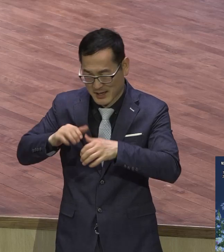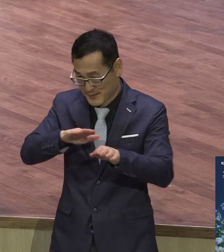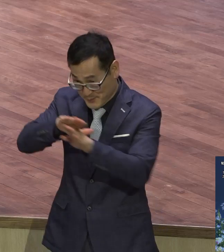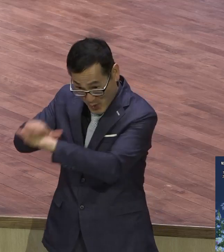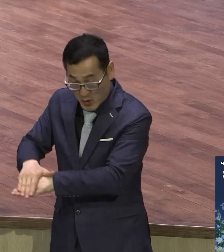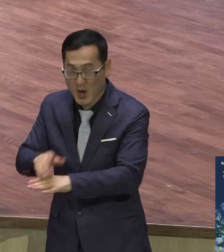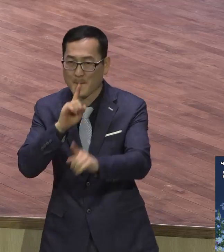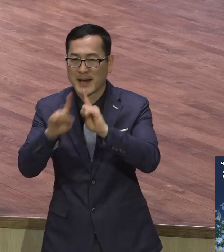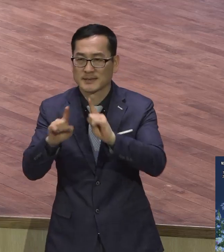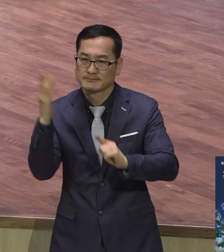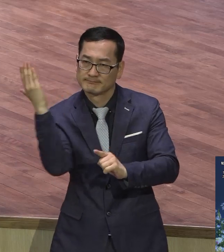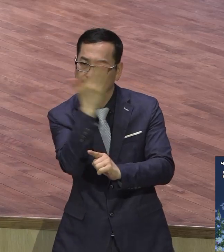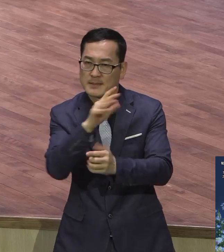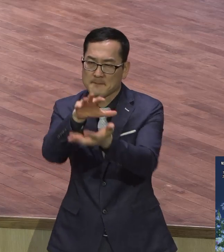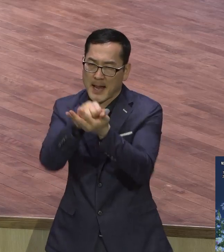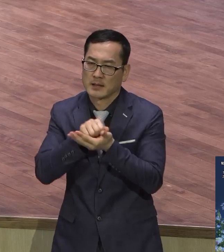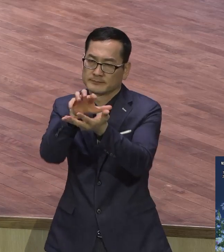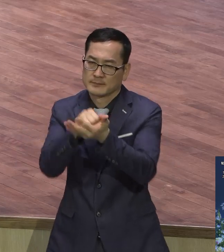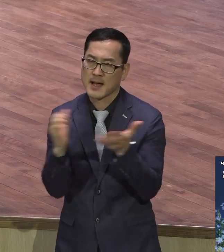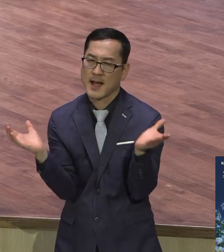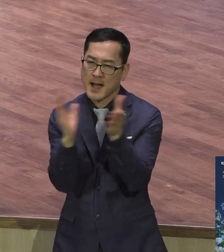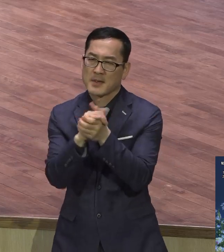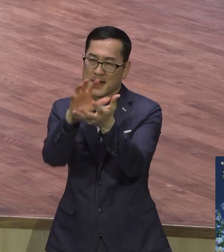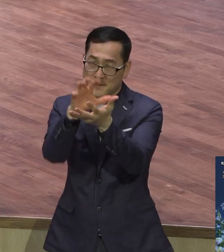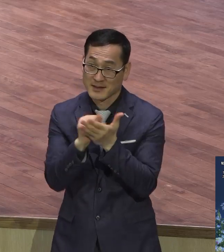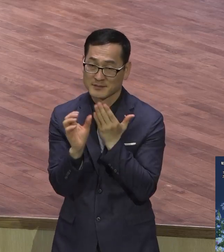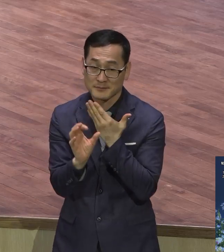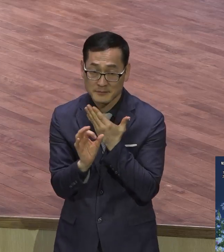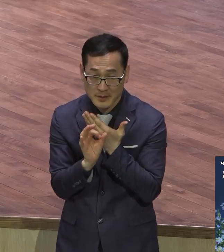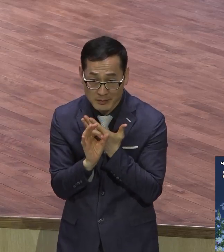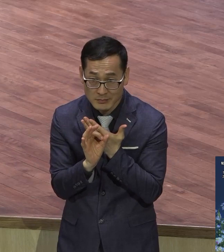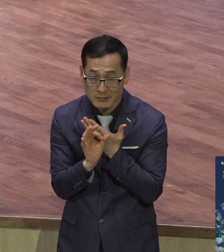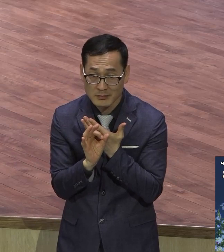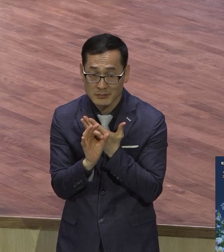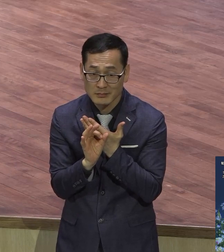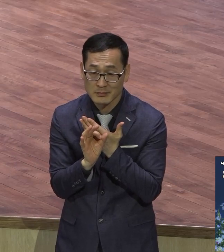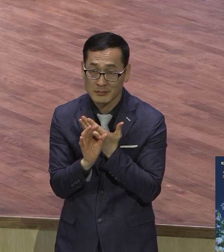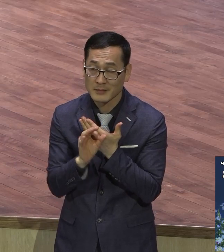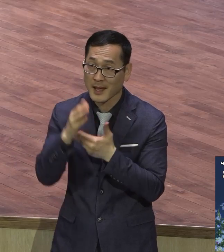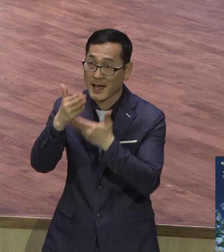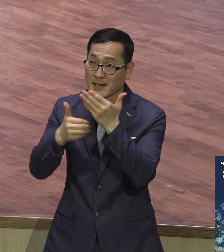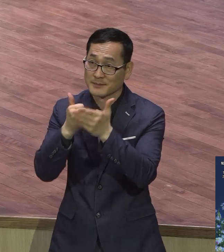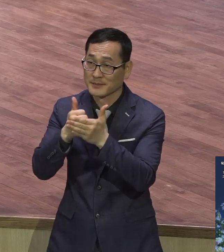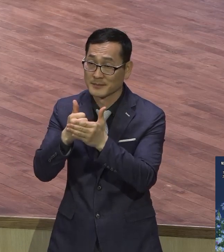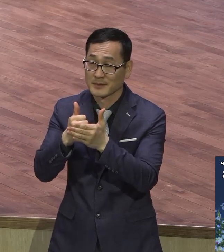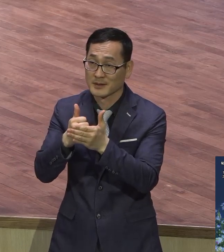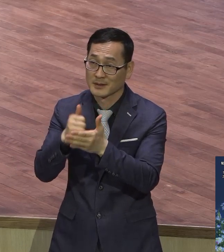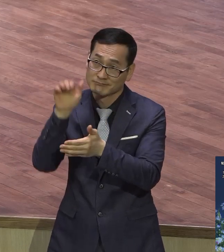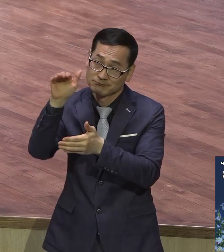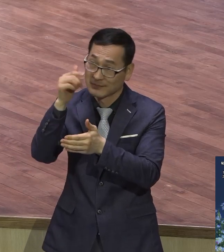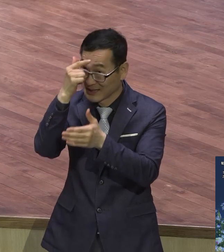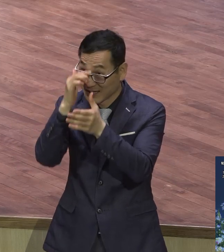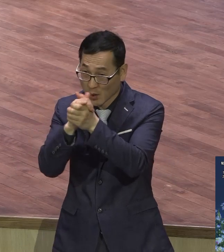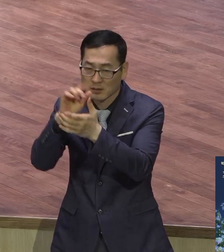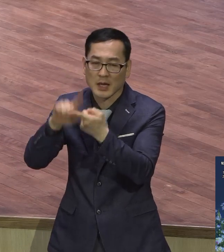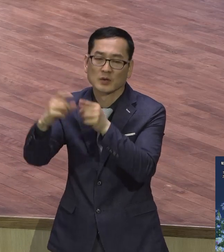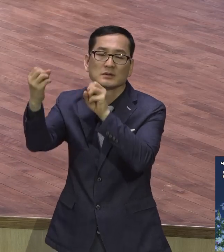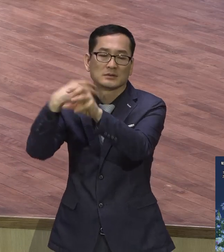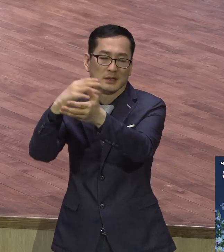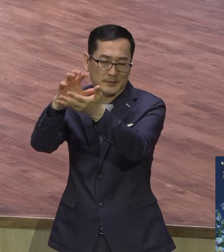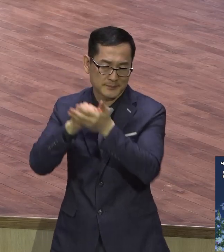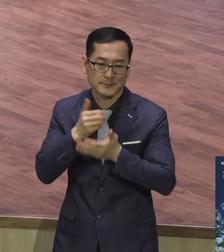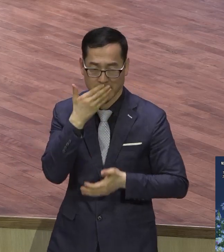순수하게 받고 적용 하게 되면 응답 받는 삶의 자리로 나가게 되어있다. 말씀이요. 응답 받게 되어있어요.